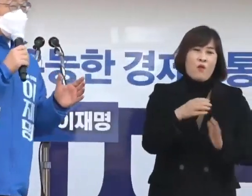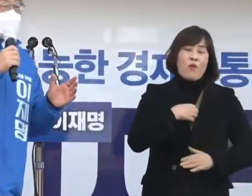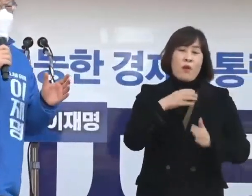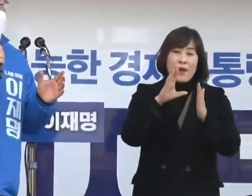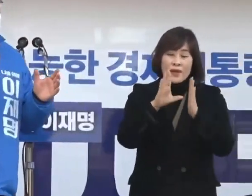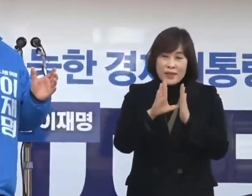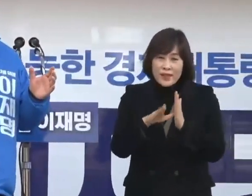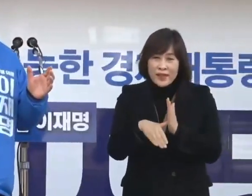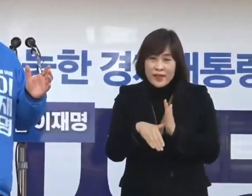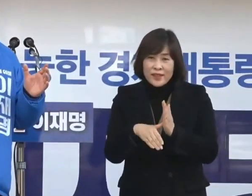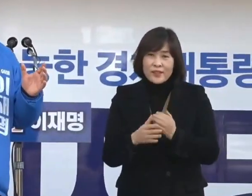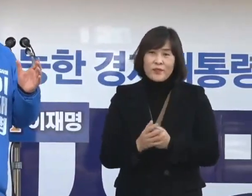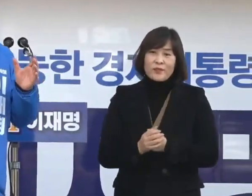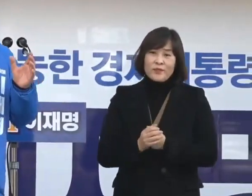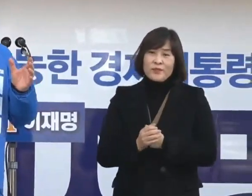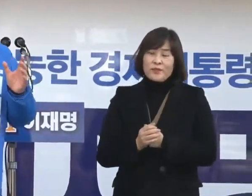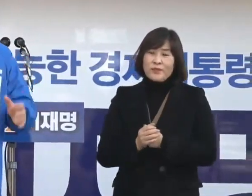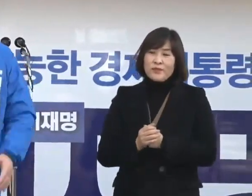때